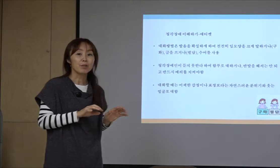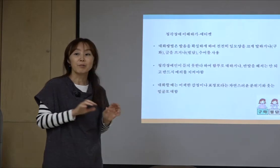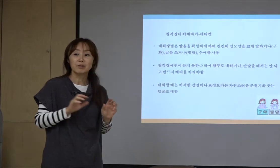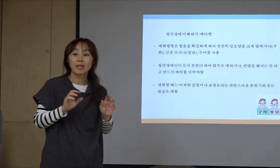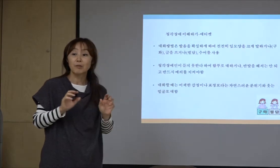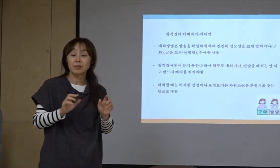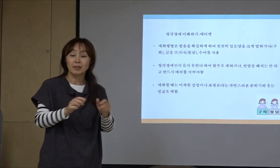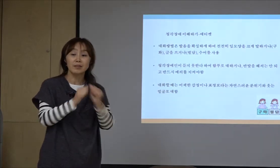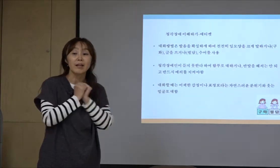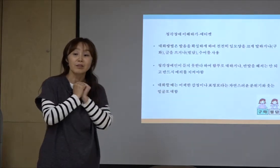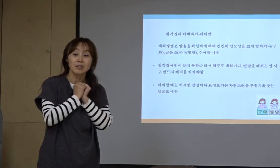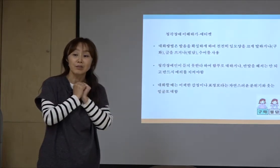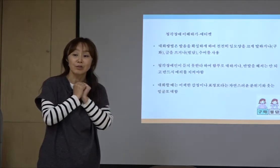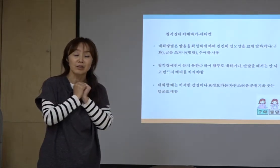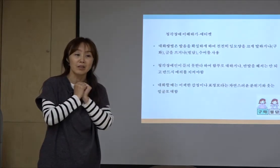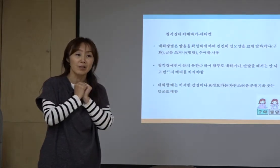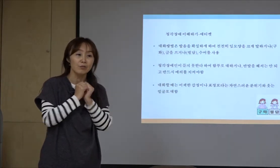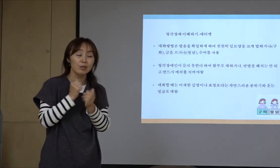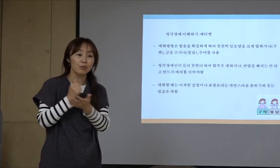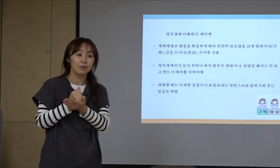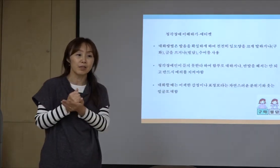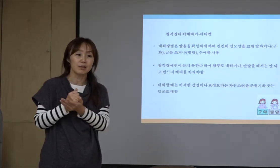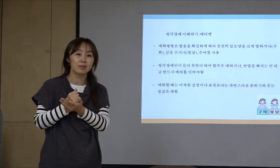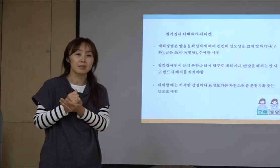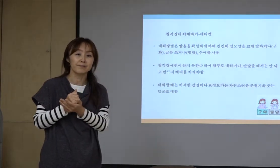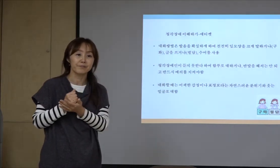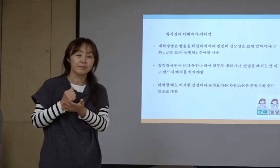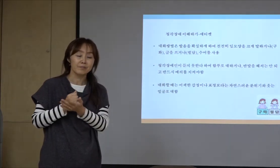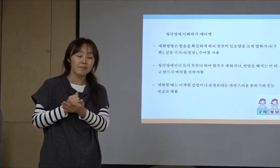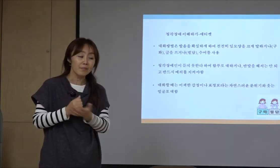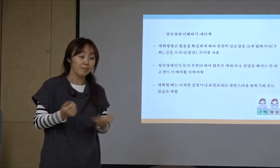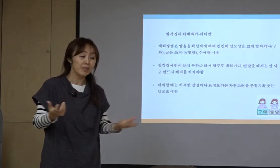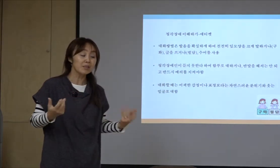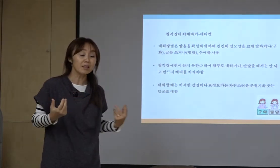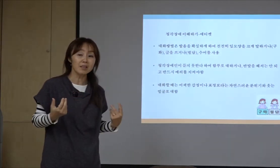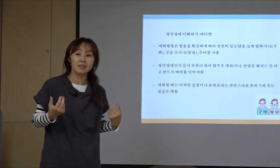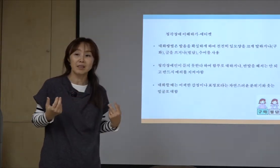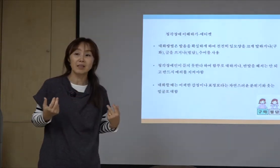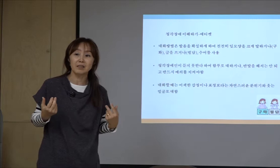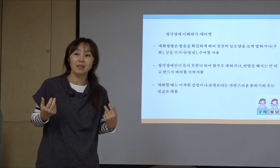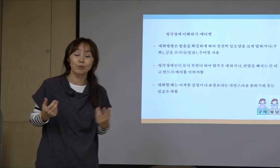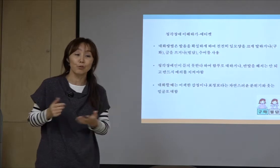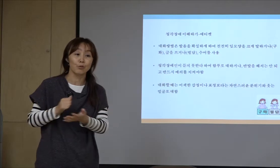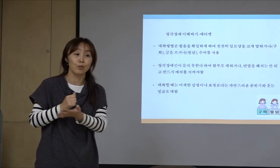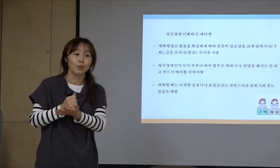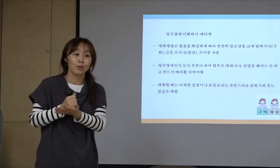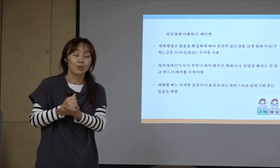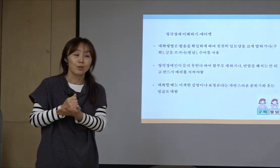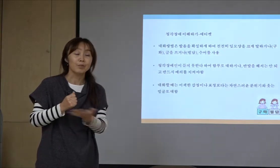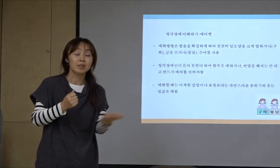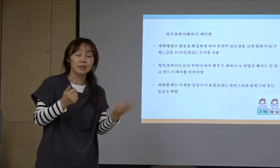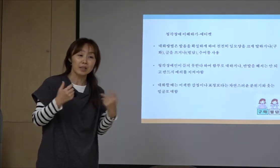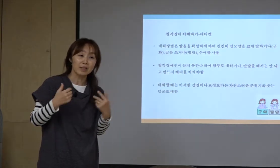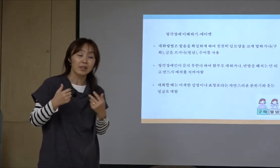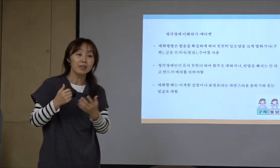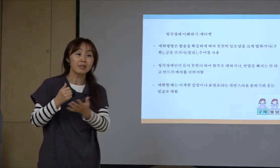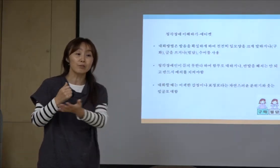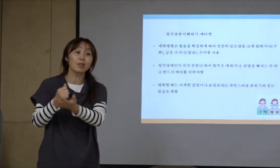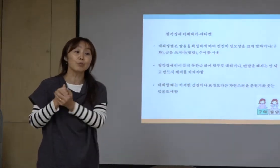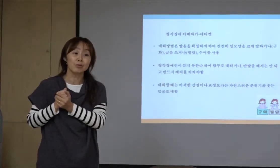이수하면 사회복지사는 자연히 딸 수 있는데 수화통역사는 비슷한 기간 할애를 해도 비슷한 기간 할애해서